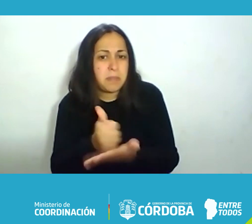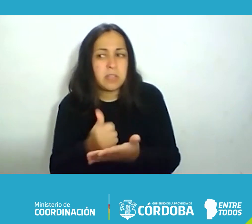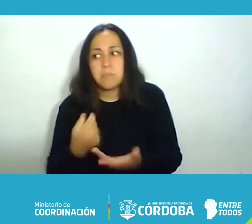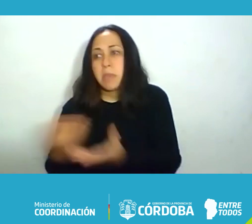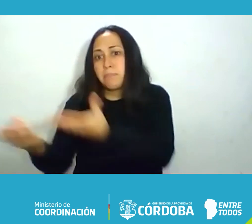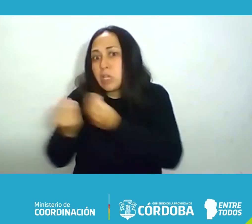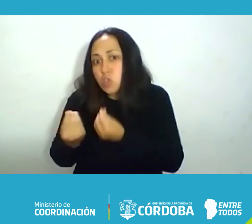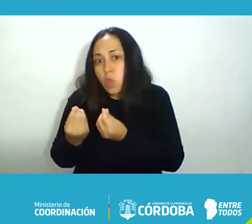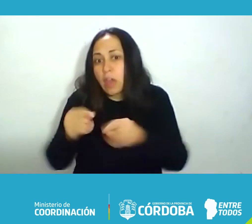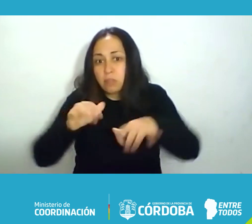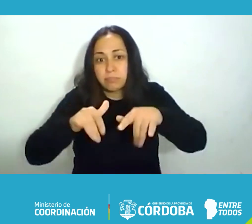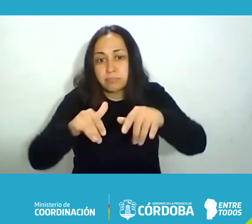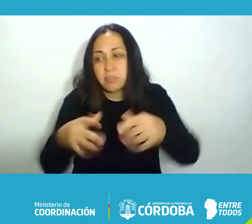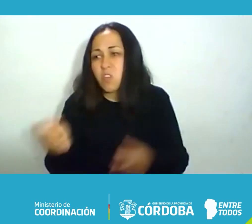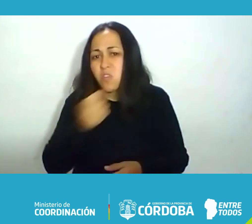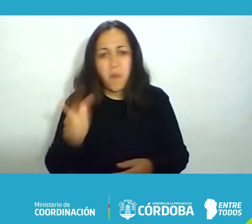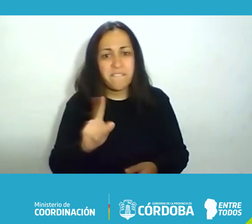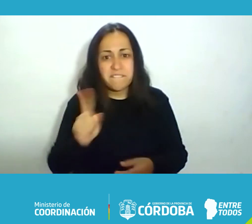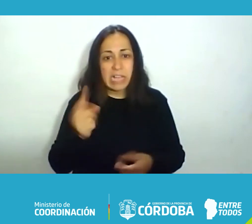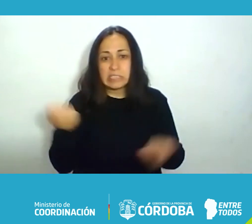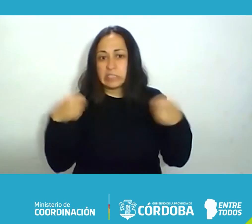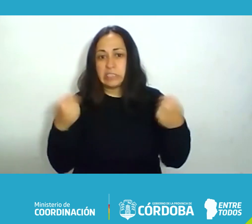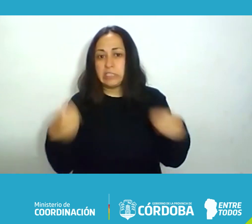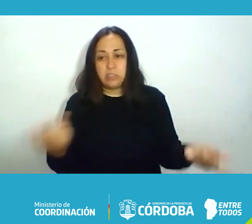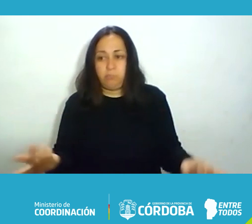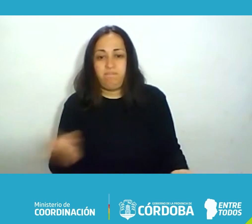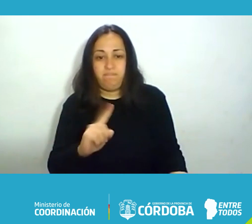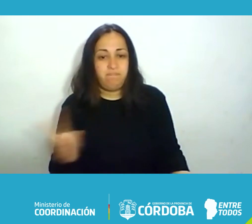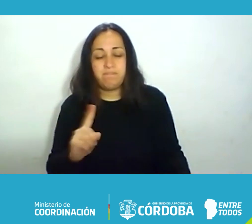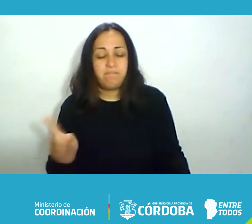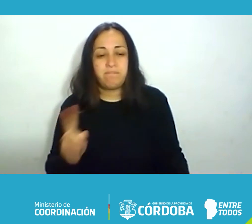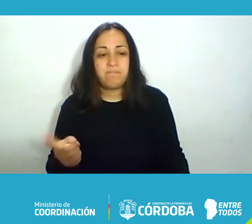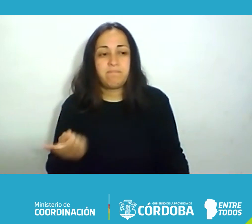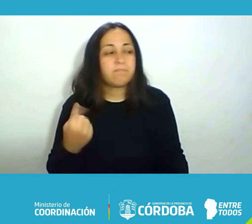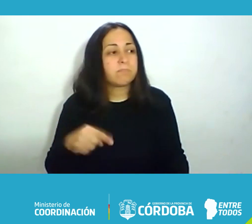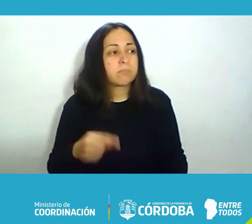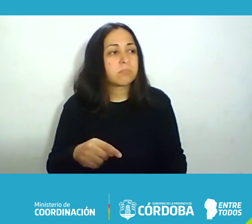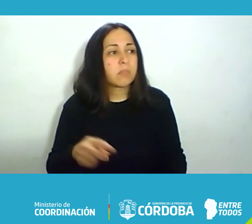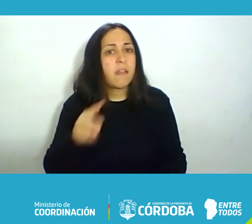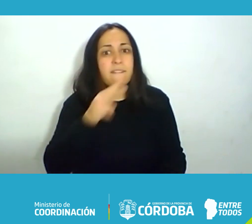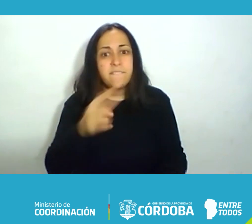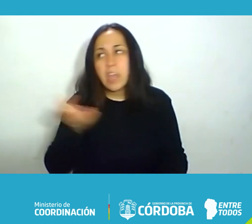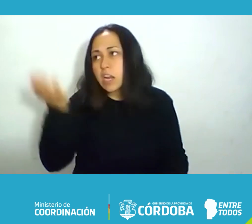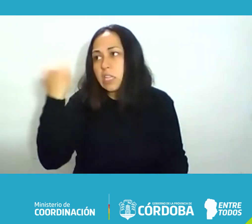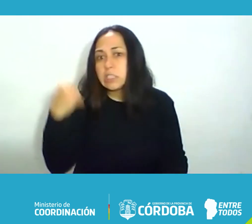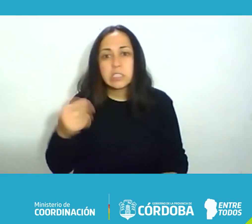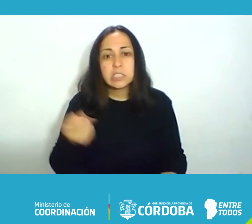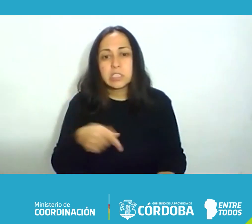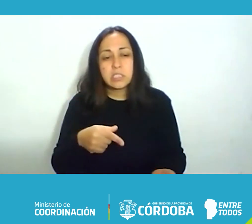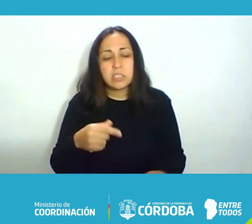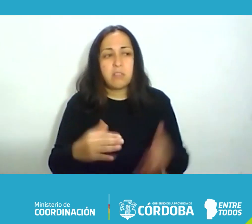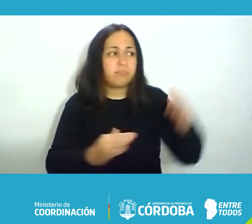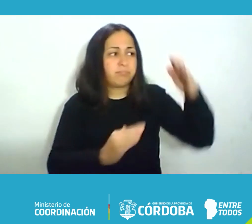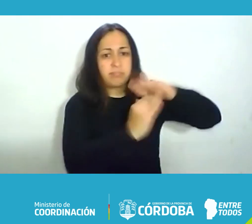ayudado a conectarse, que no es fácil para quienes no tienen la práctica. Manifiesta que el viernes no estuvo garantizada la práctica y